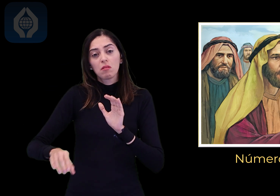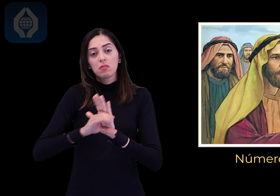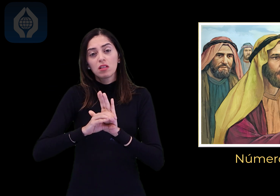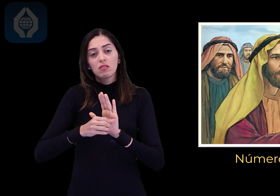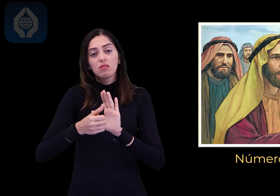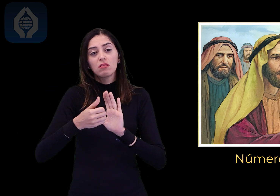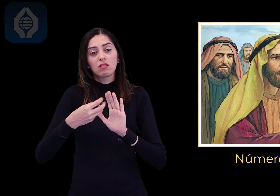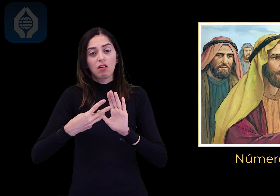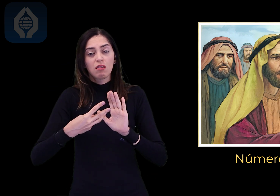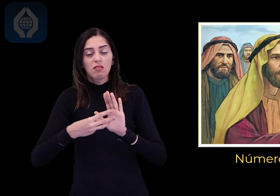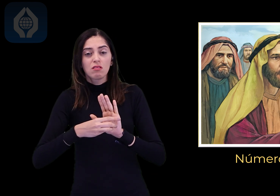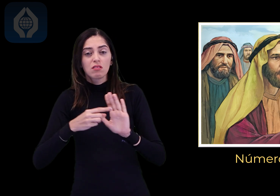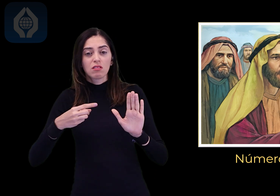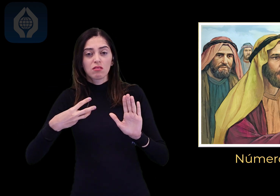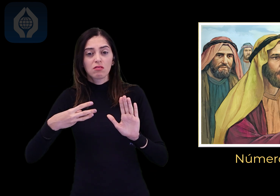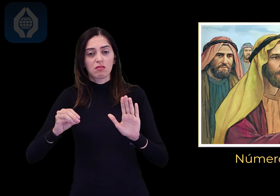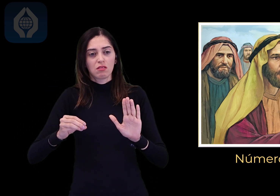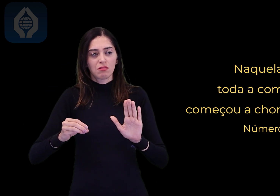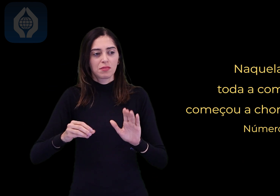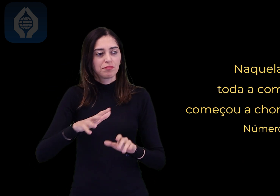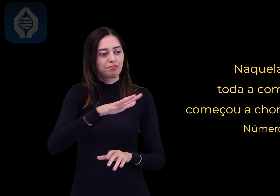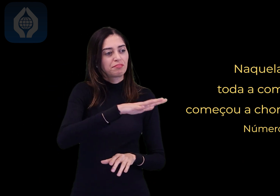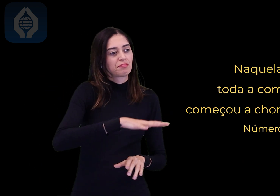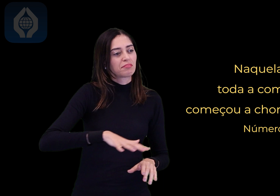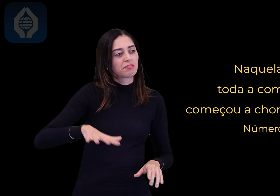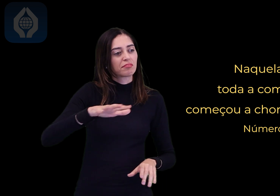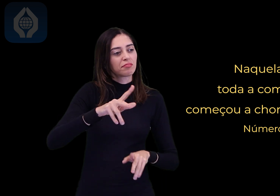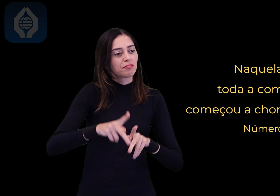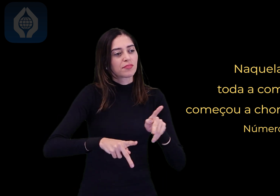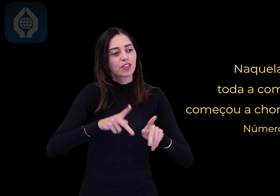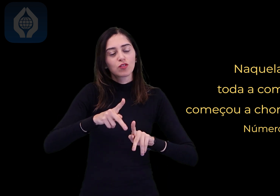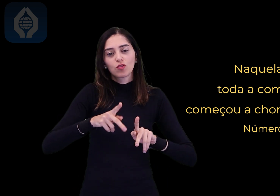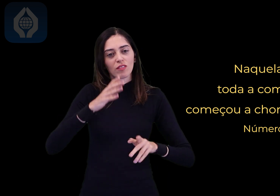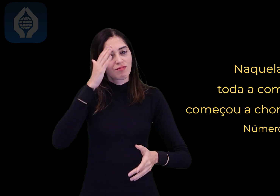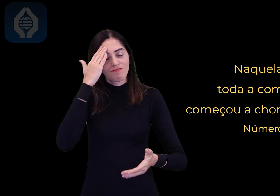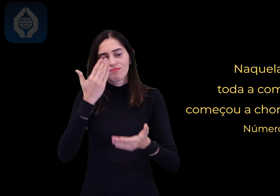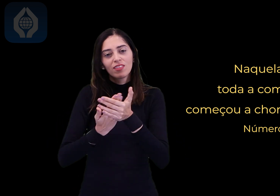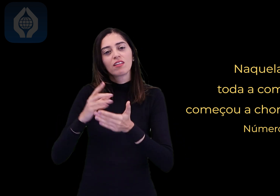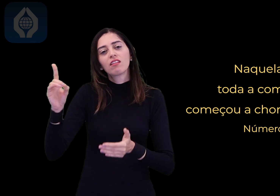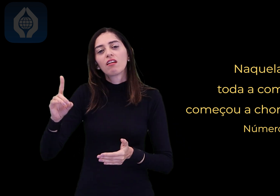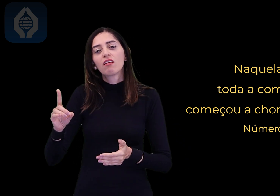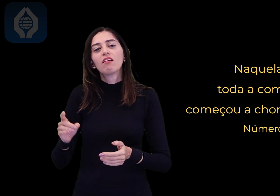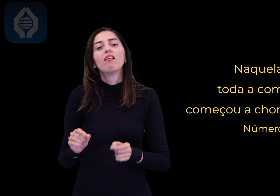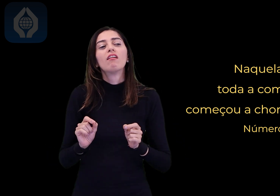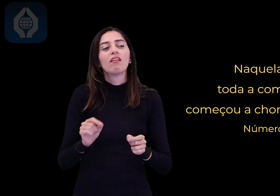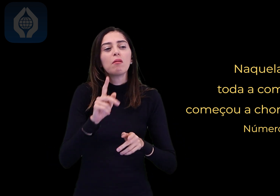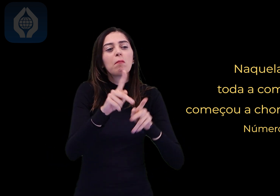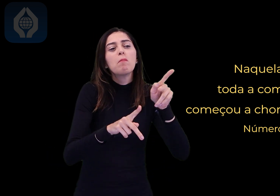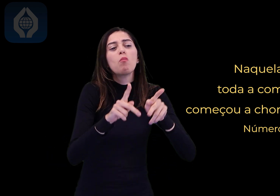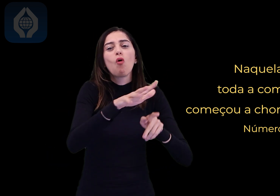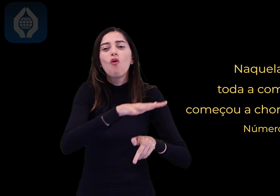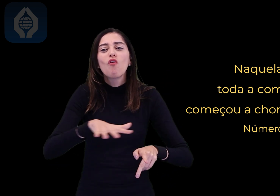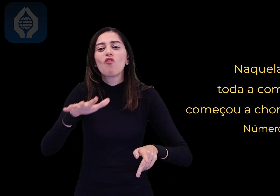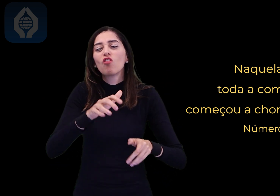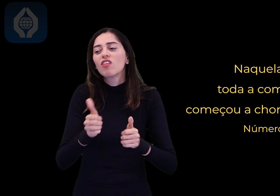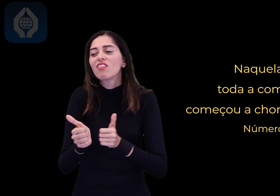em Números 13:30. Os israelitas não creram em Deus. Quem vocês acham que os israelitas